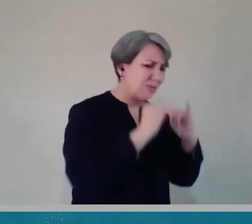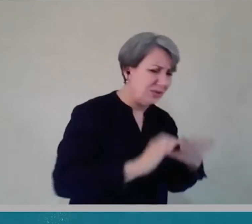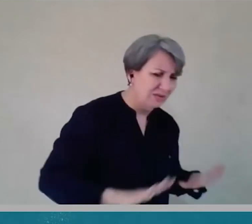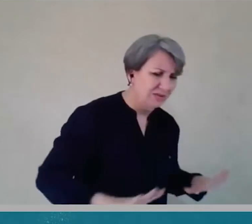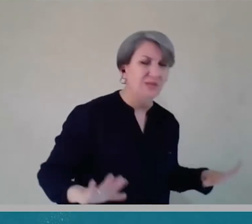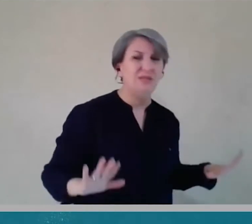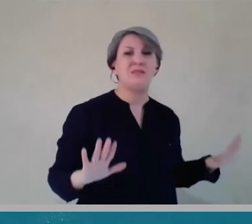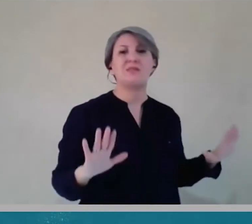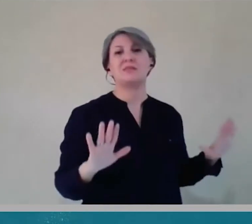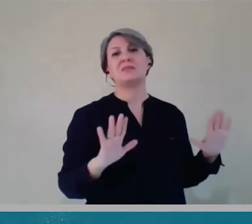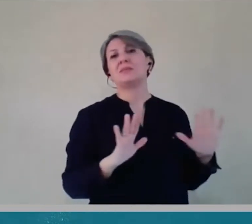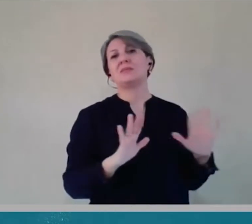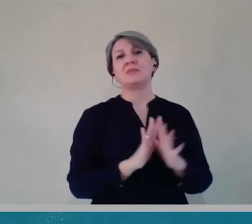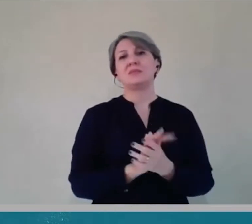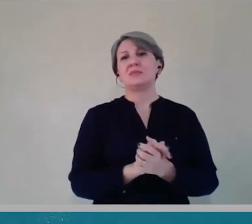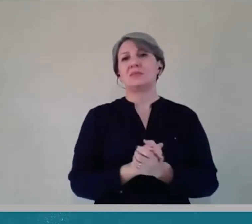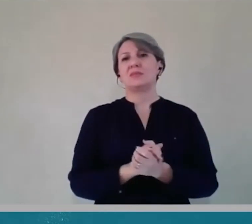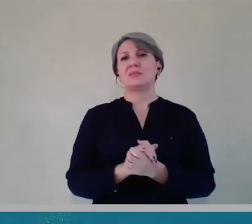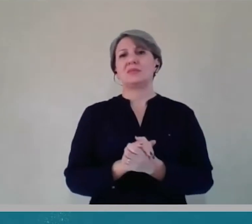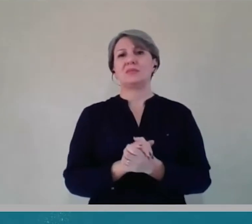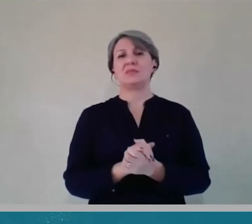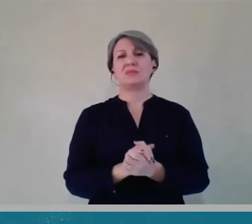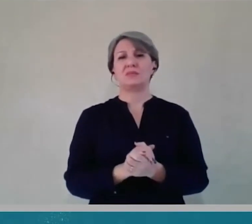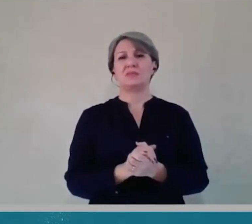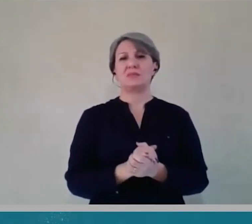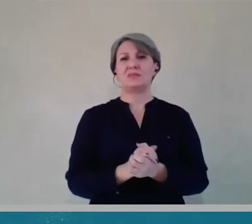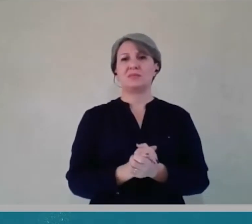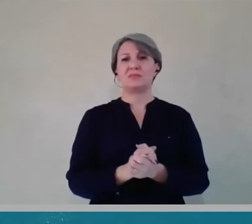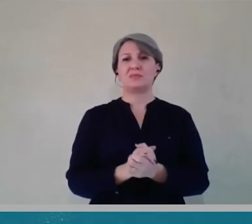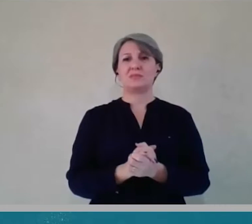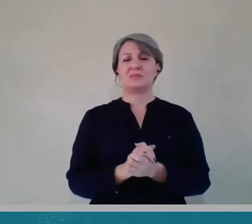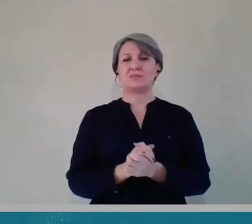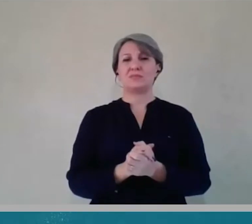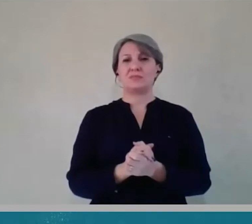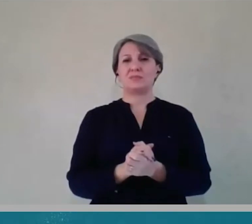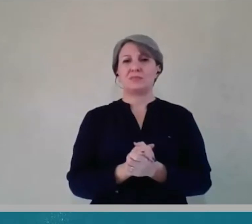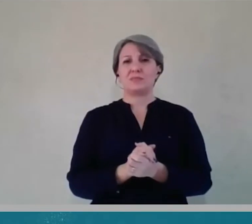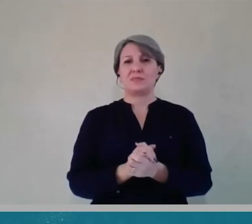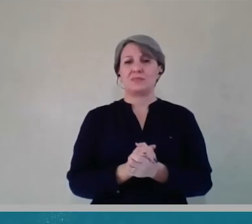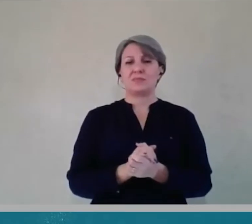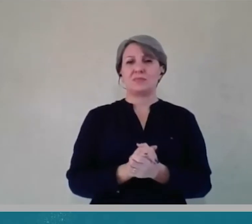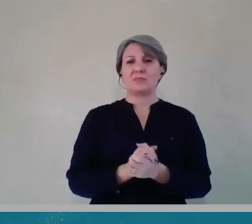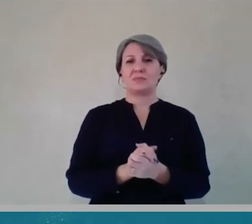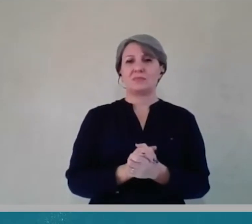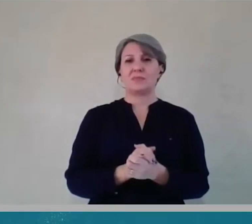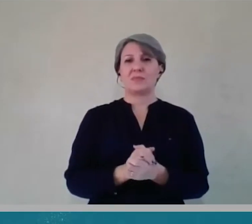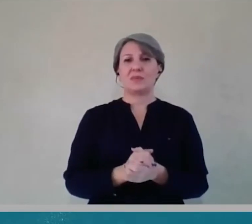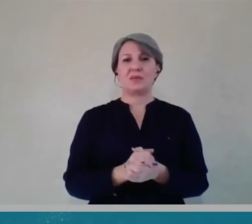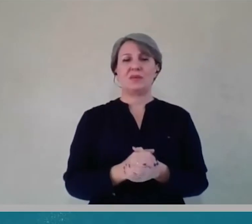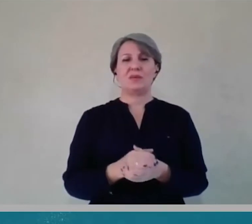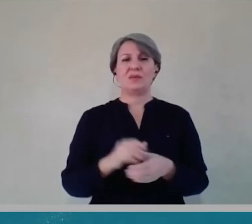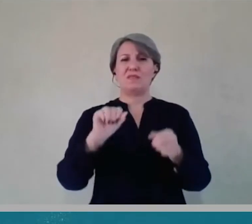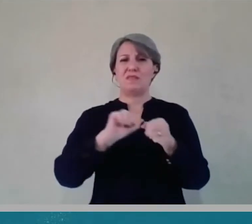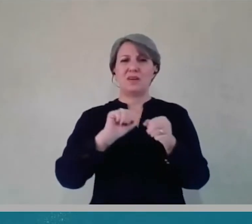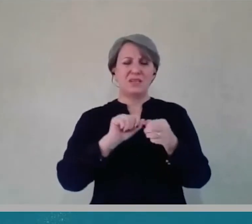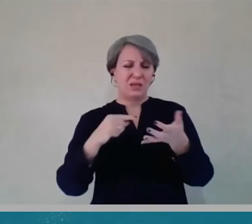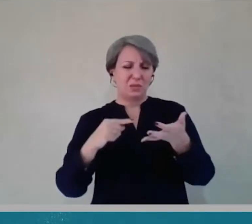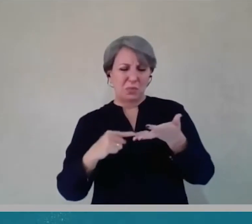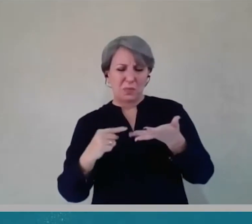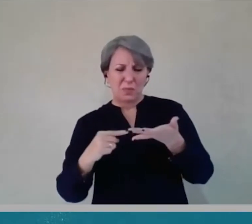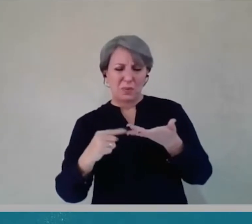Por isso, difamando-vos, estranho que não concorrais com eles ao mesmo excesso